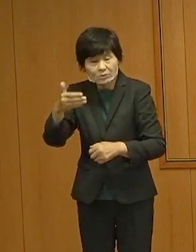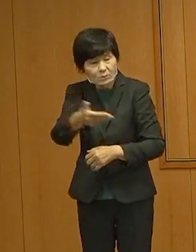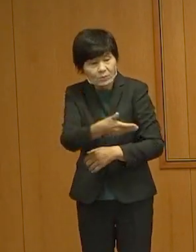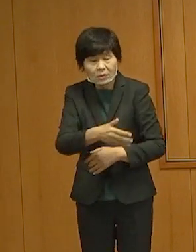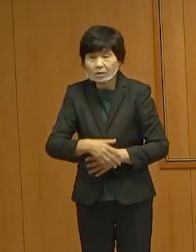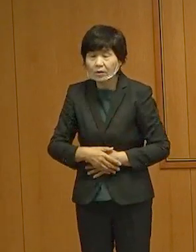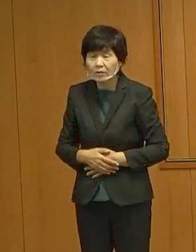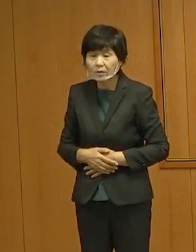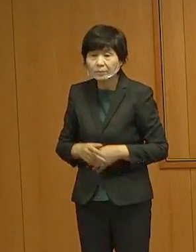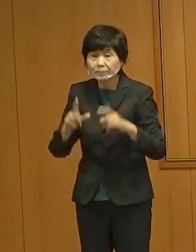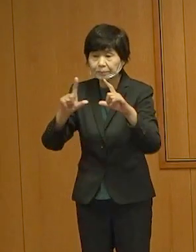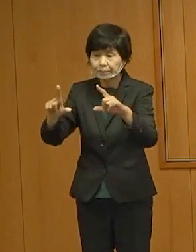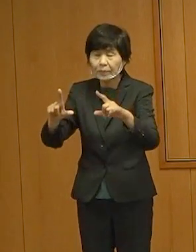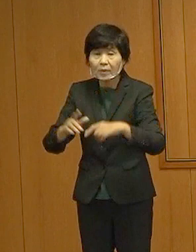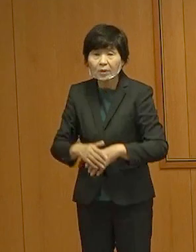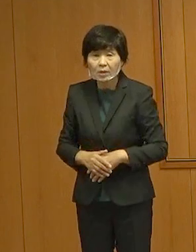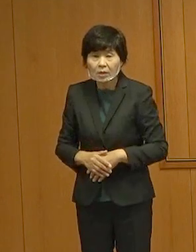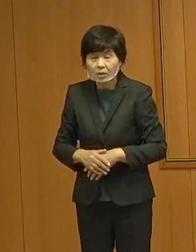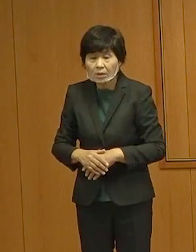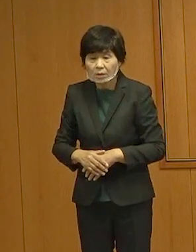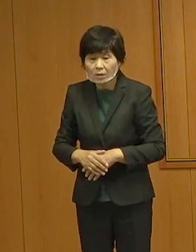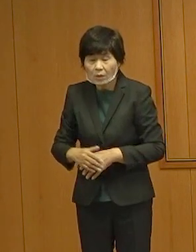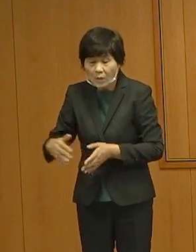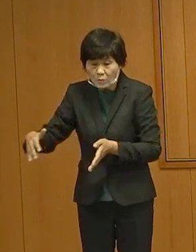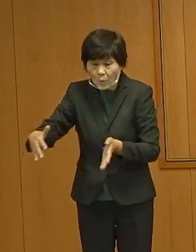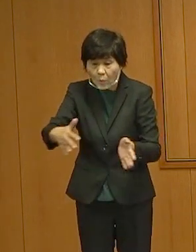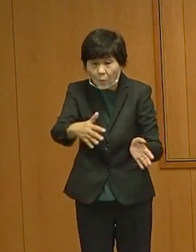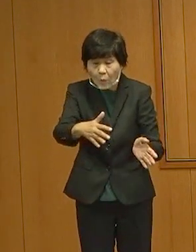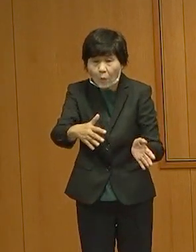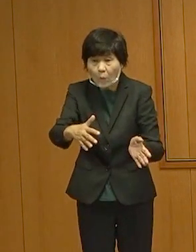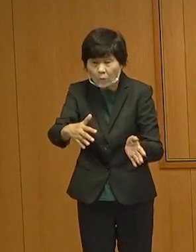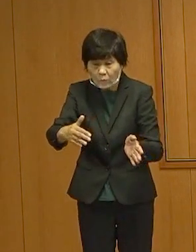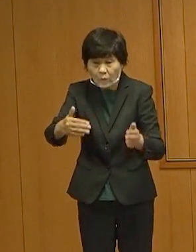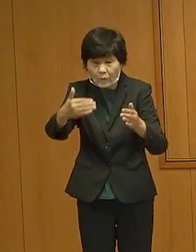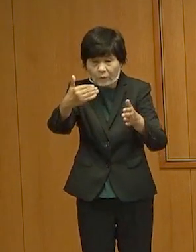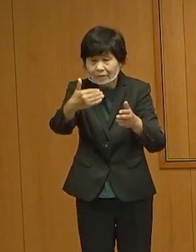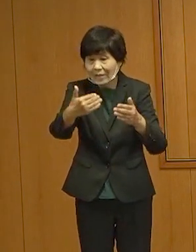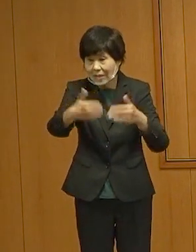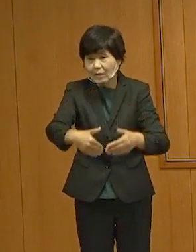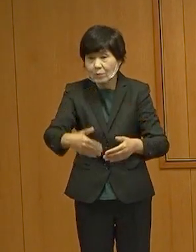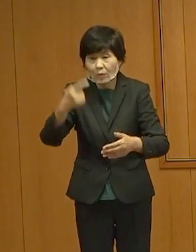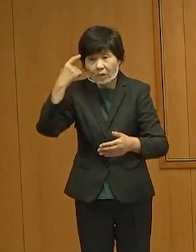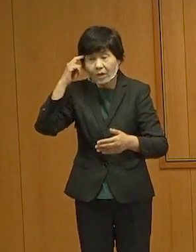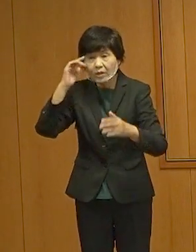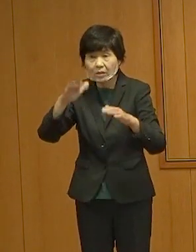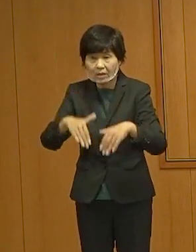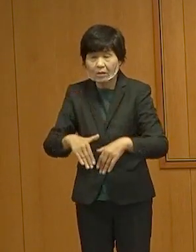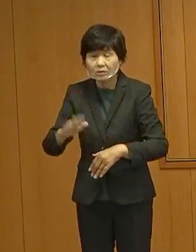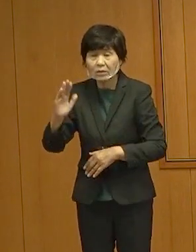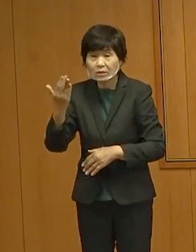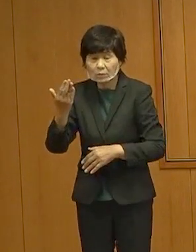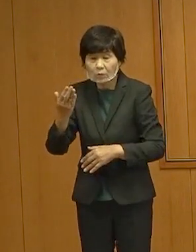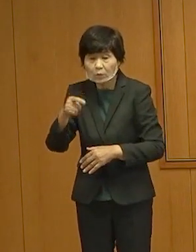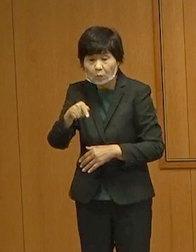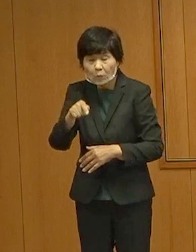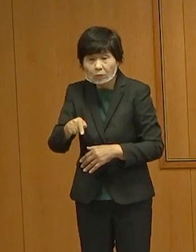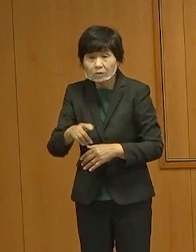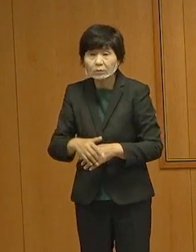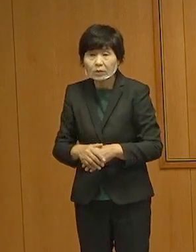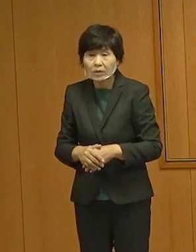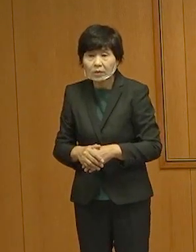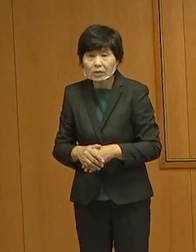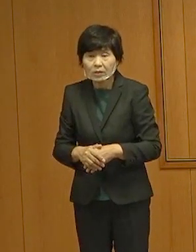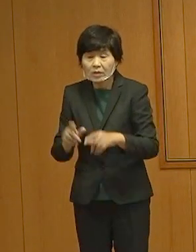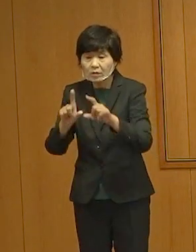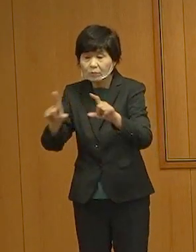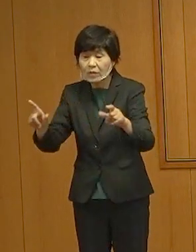はい、道路の遮断をするということもちょっと考えました。しかし、そこには民間を、一般